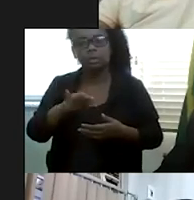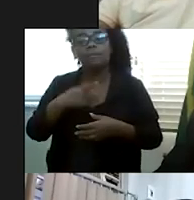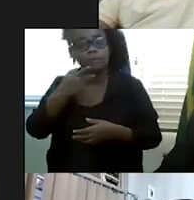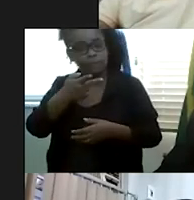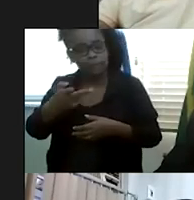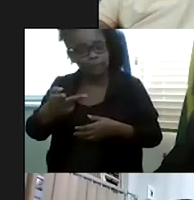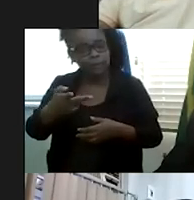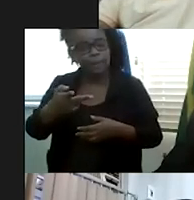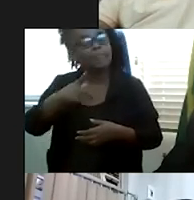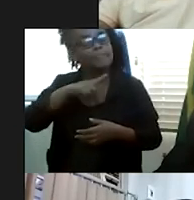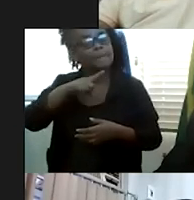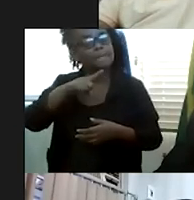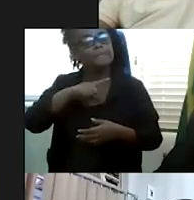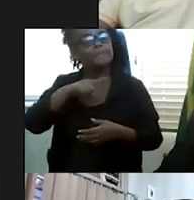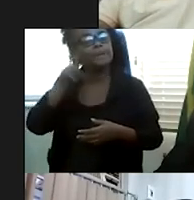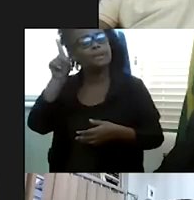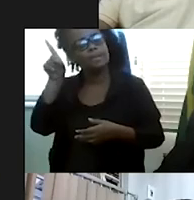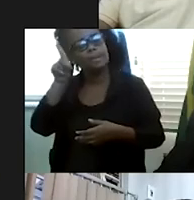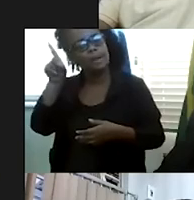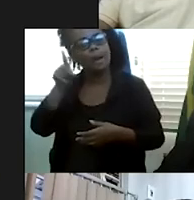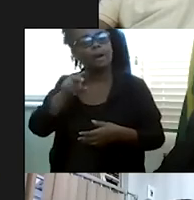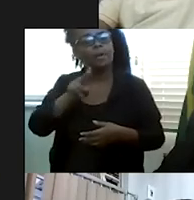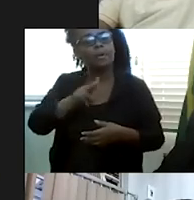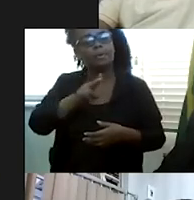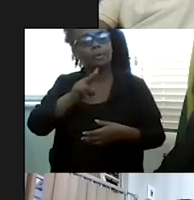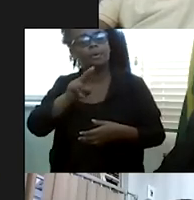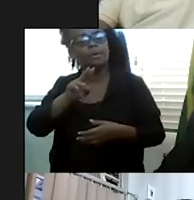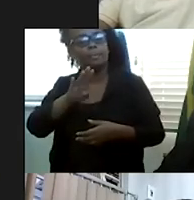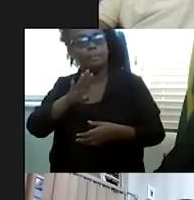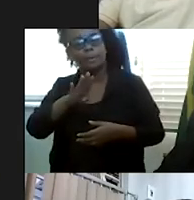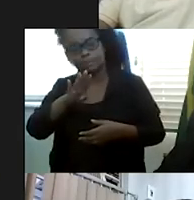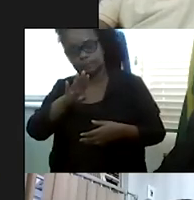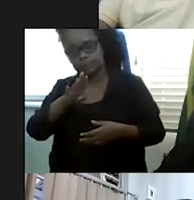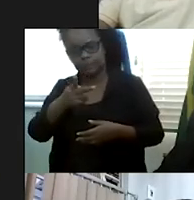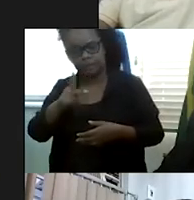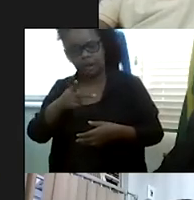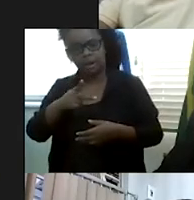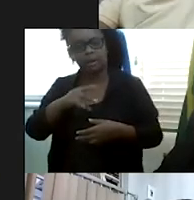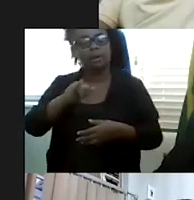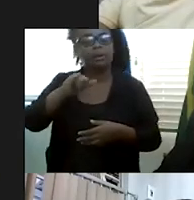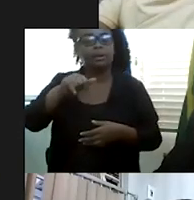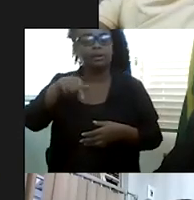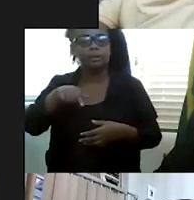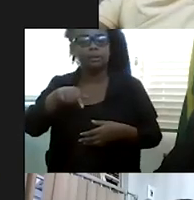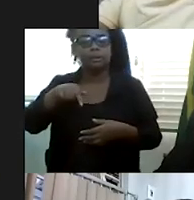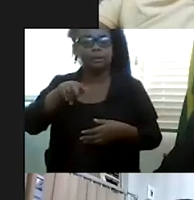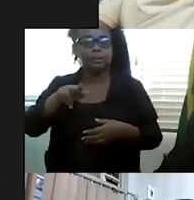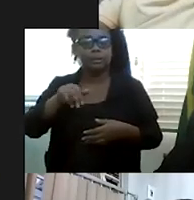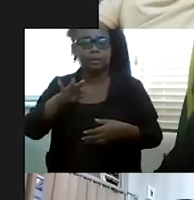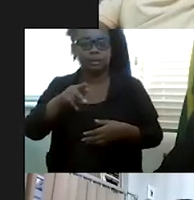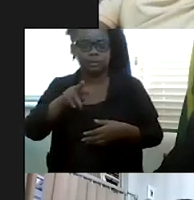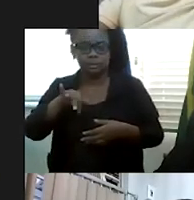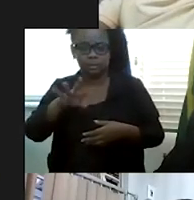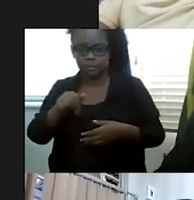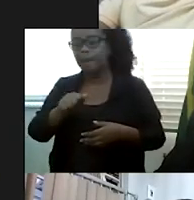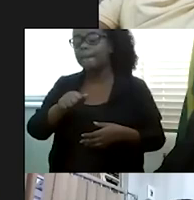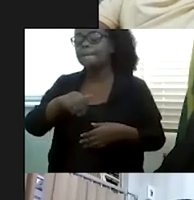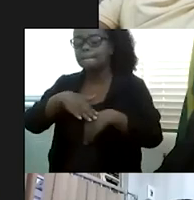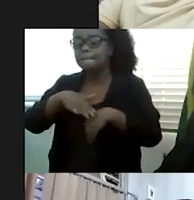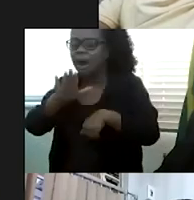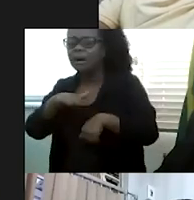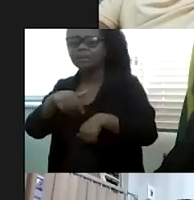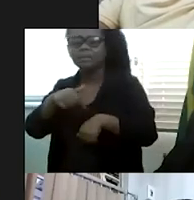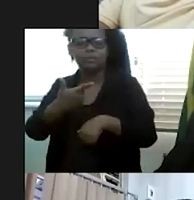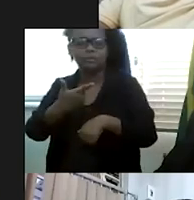nós estivemos ali na UPH do Equitativa, inaugurando mais 20 leitos com respiradores de primeira